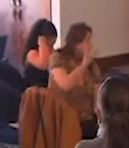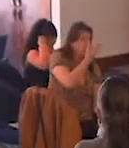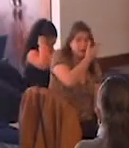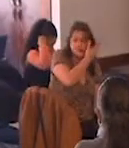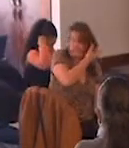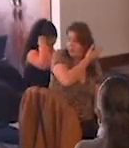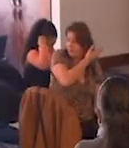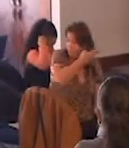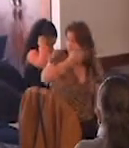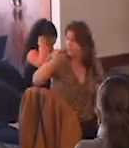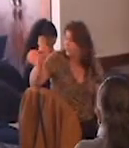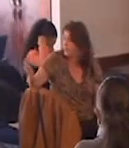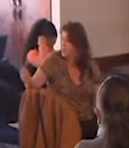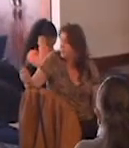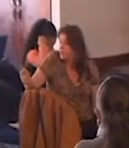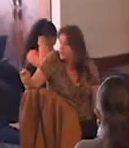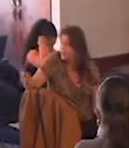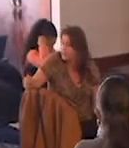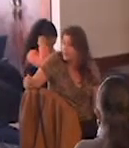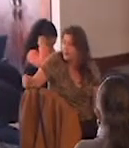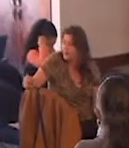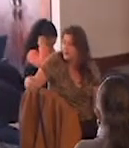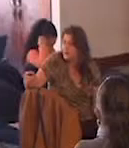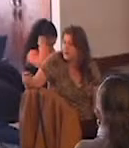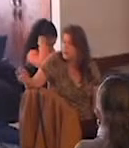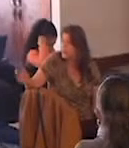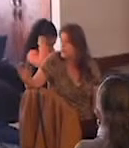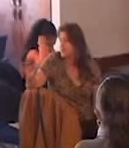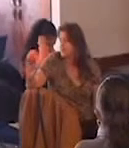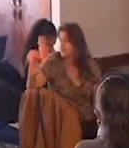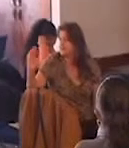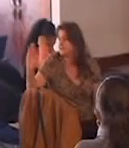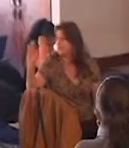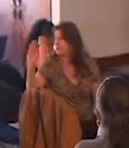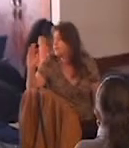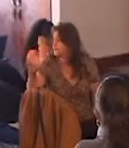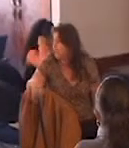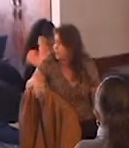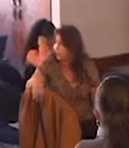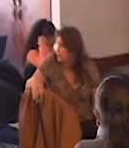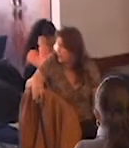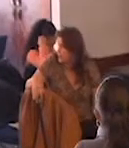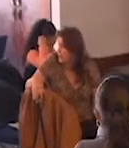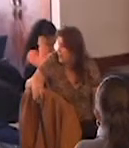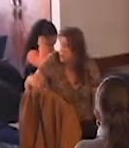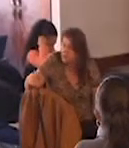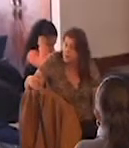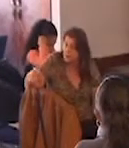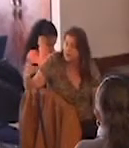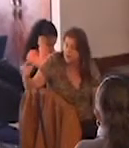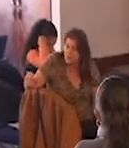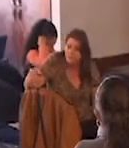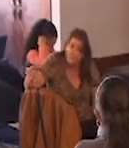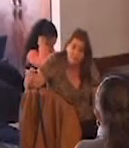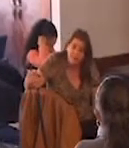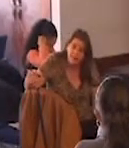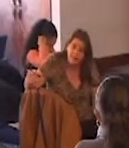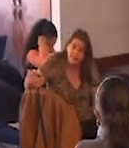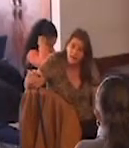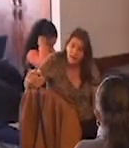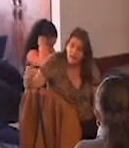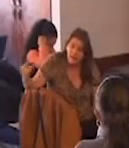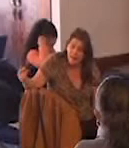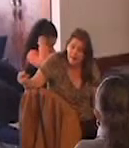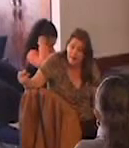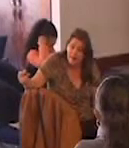tercero, quería decir a la profesora acá, Mabel, creo, decía, es que los profesores dicen, es que a mí no me enseñaron. A mí,